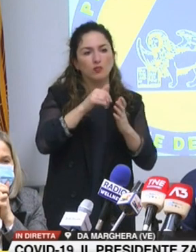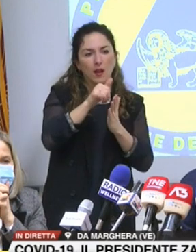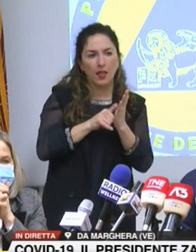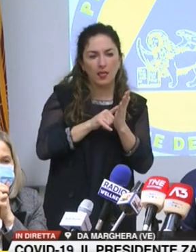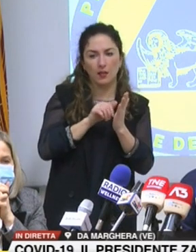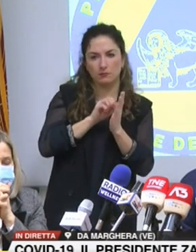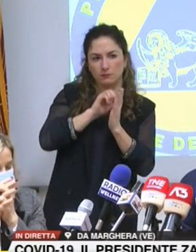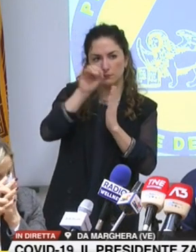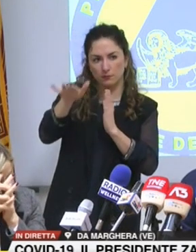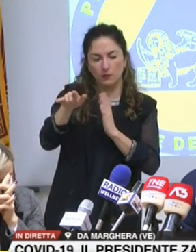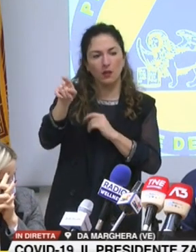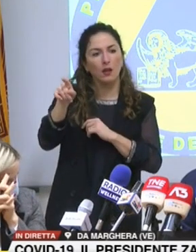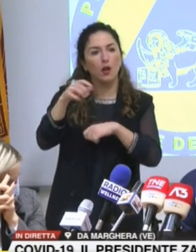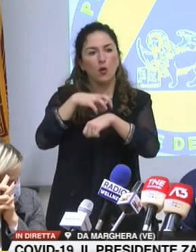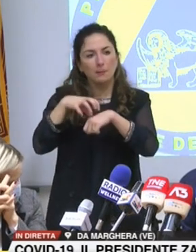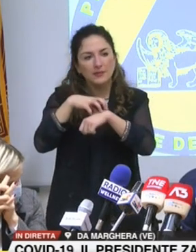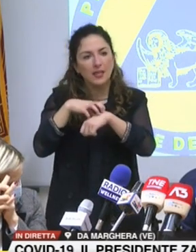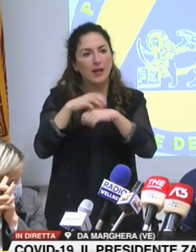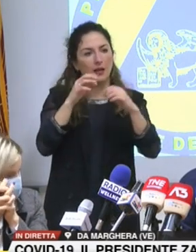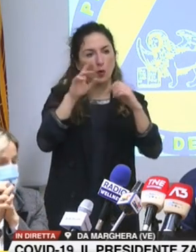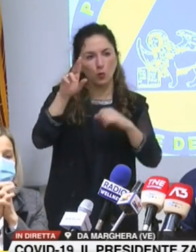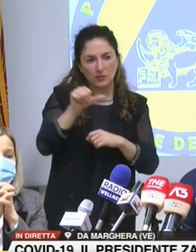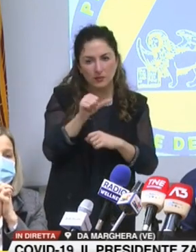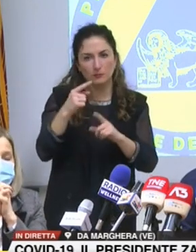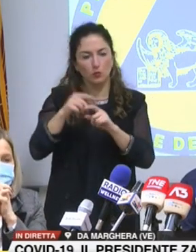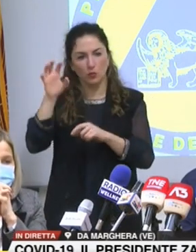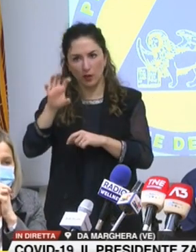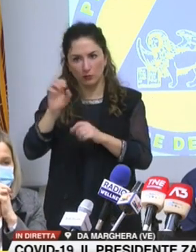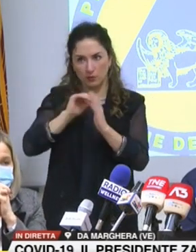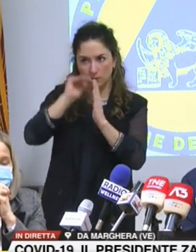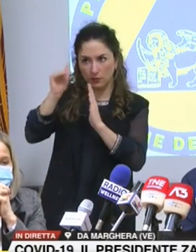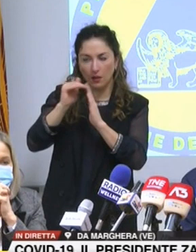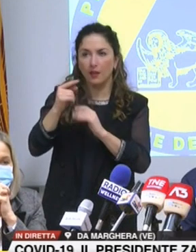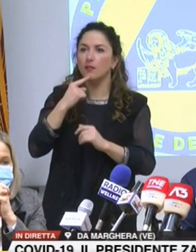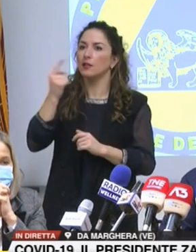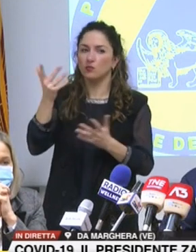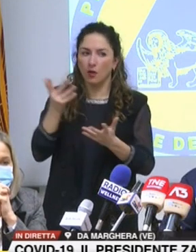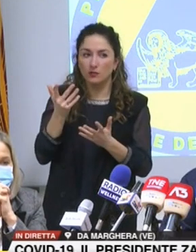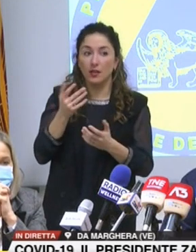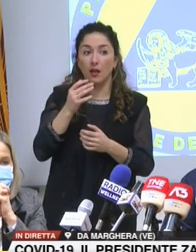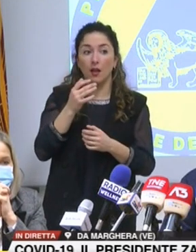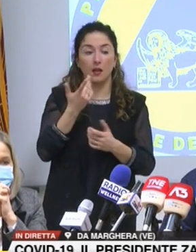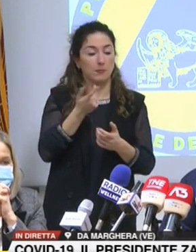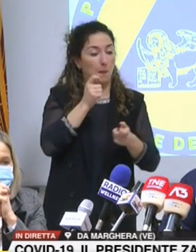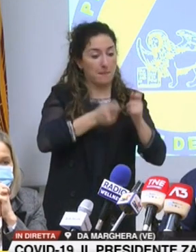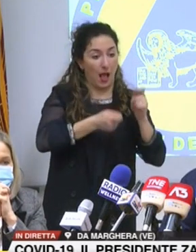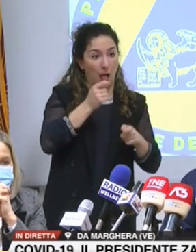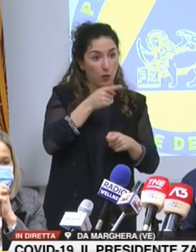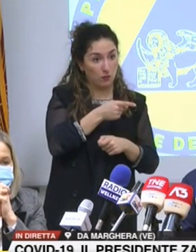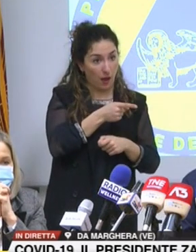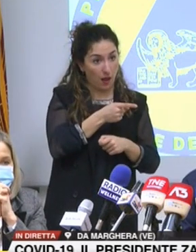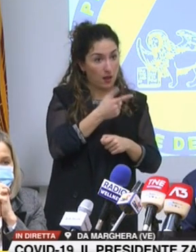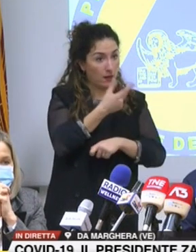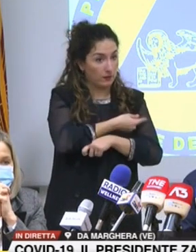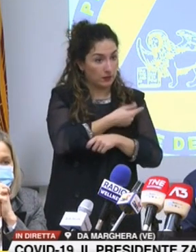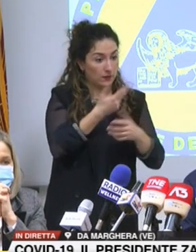ai commissari delle aziende sanitarie sia alla regione, dicendo ci sono delle realtà come l'azienda ospedaliera di Padova che deve ancora